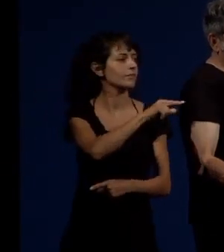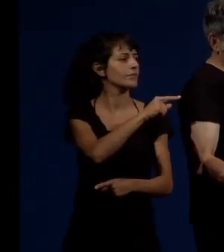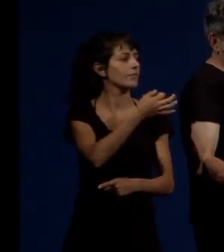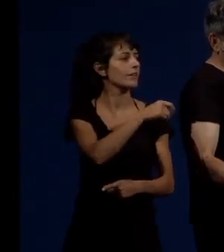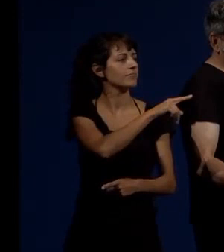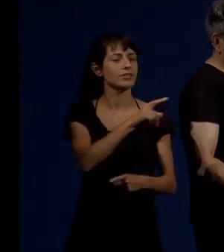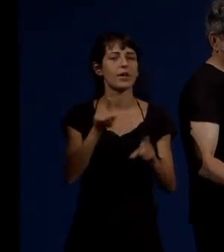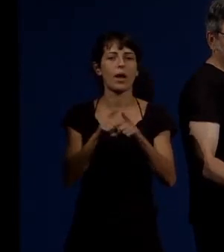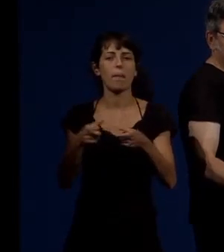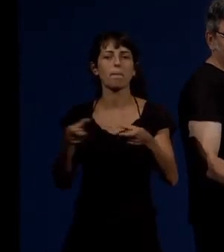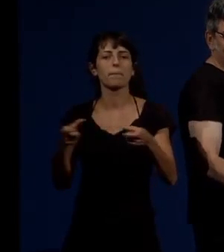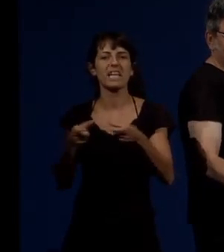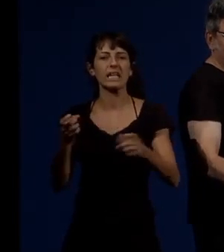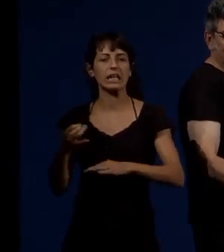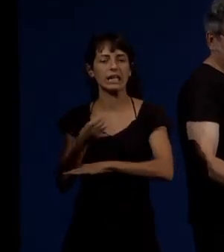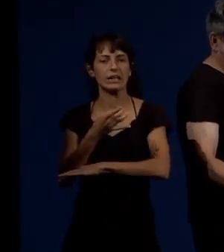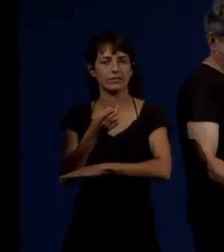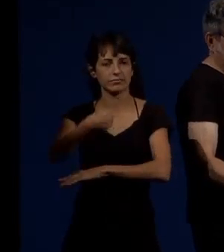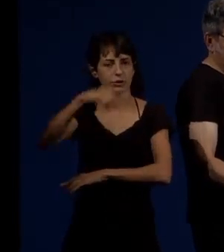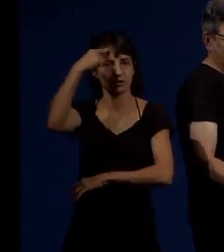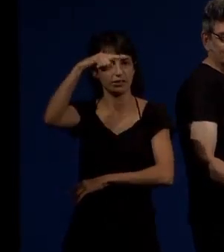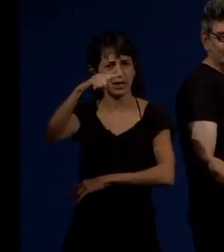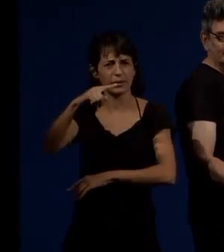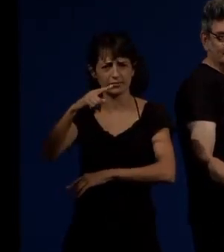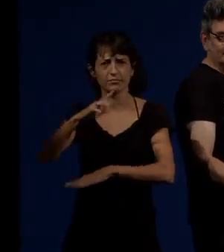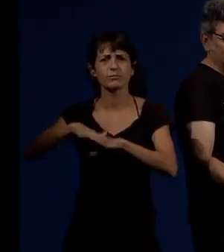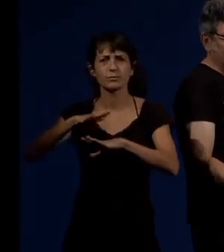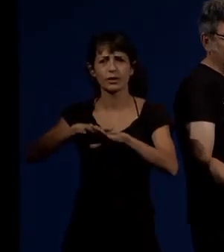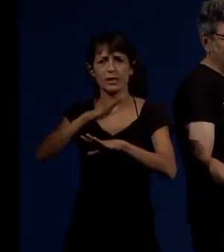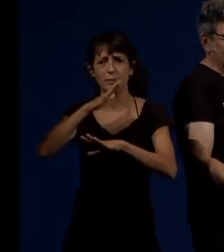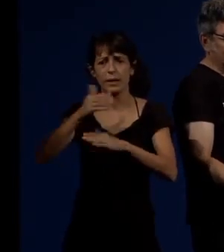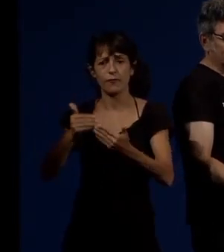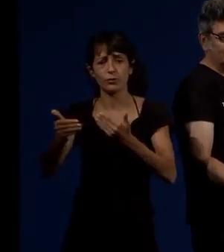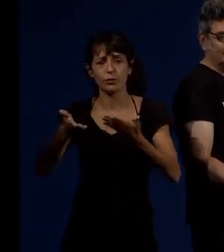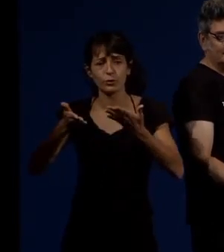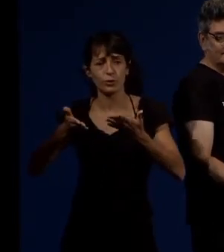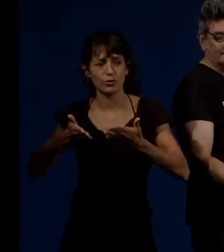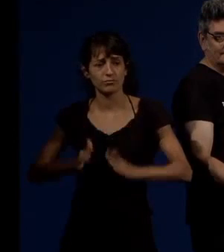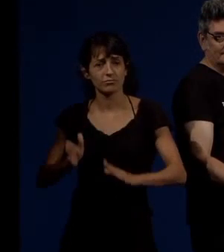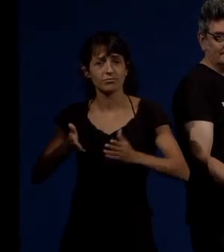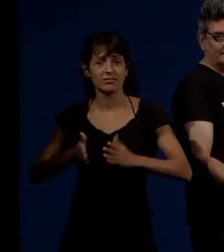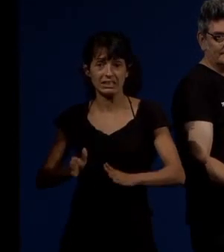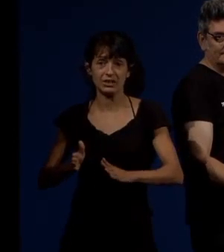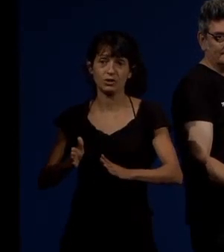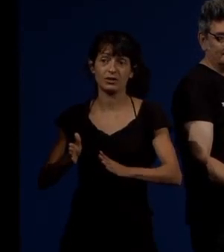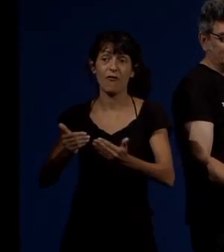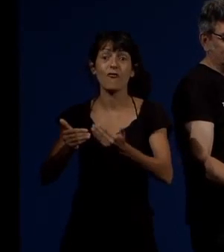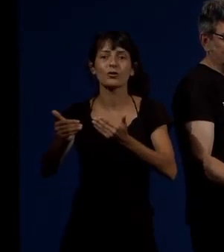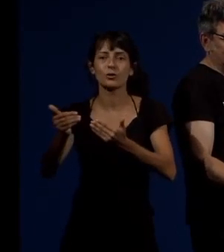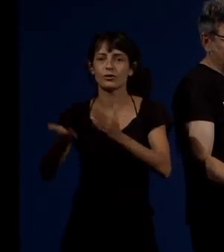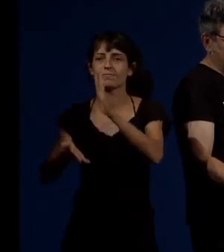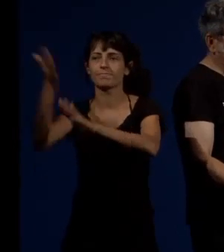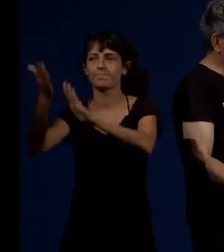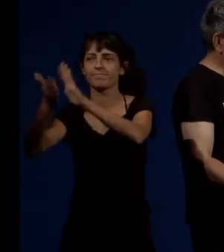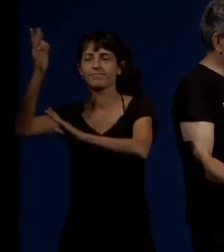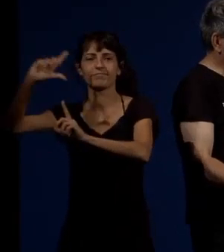billete de tren. Sabedes para qué? Para que os nenos e nenas que nazan, como sigan as súas políticas, terán que emigrar, como fai gran parte da mocidade